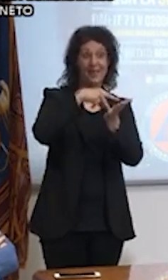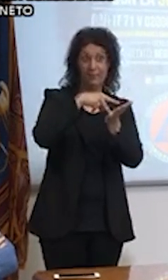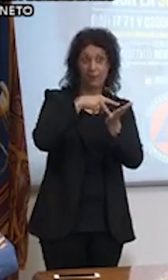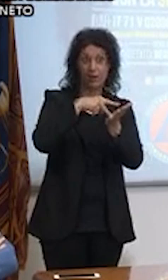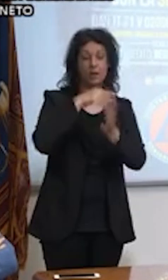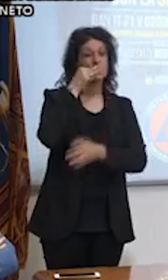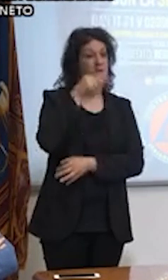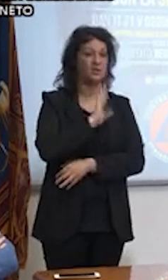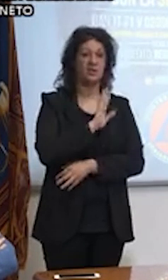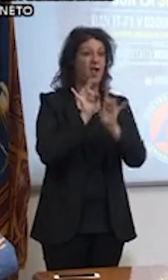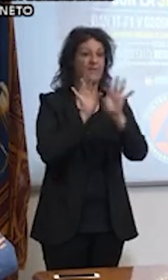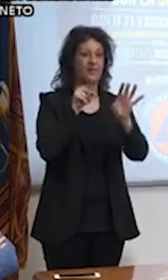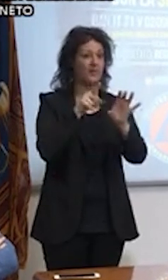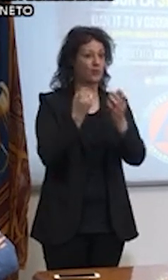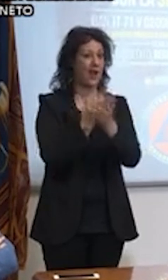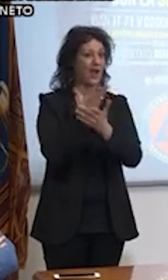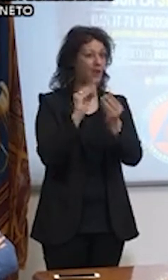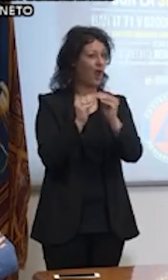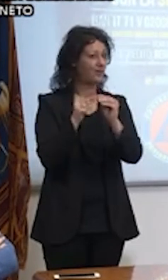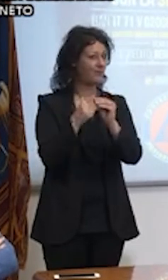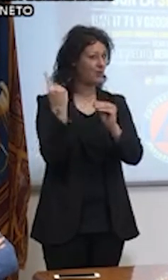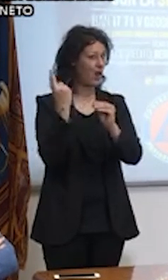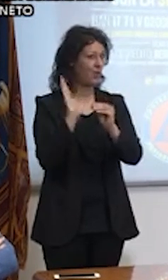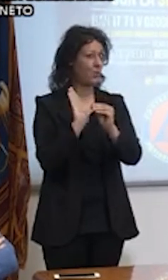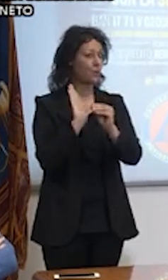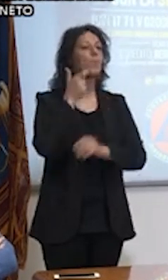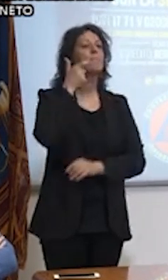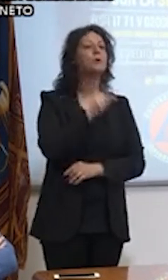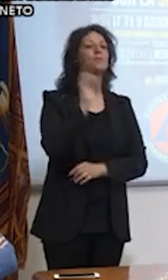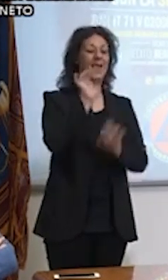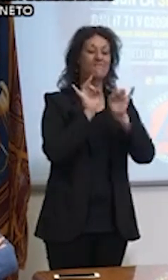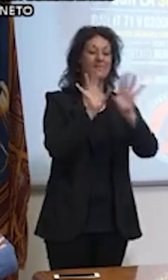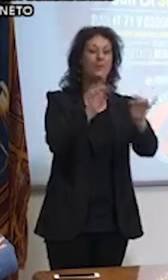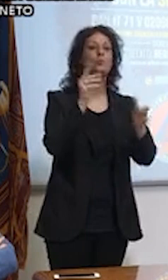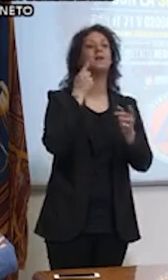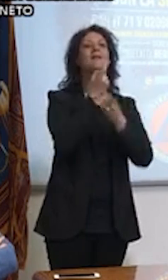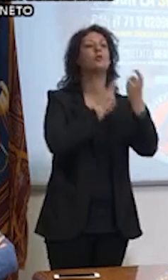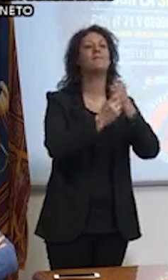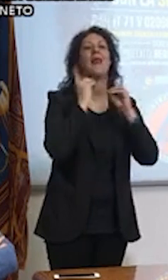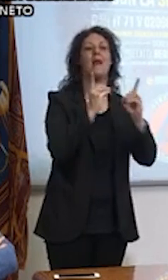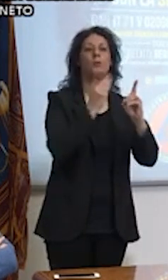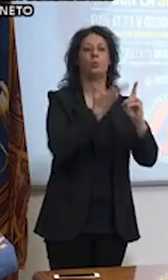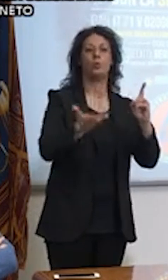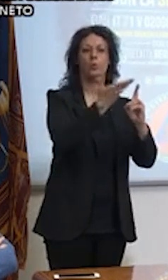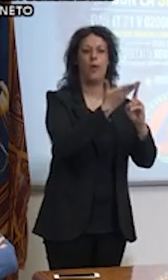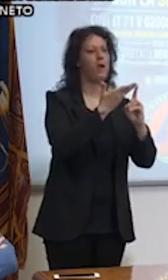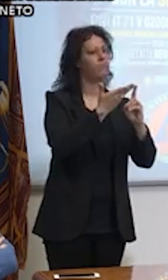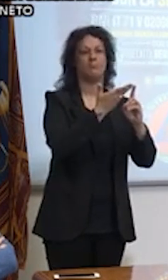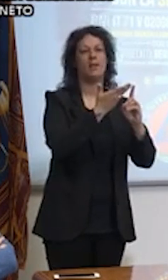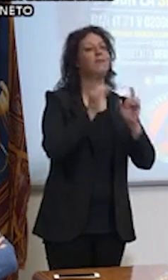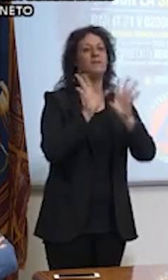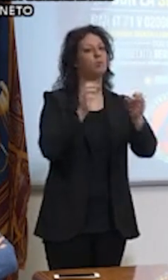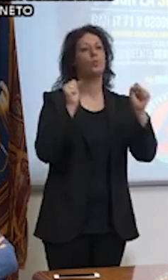Perché un virus in natura non perde forza con questa velocità. Se perde forza, probabilmente potrebbe essere allora un